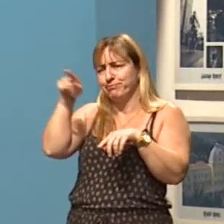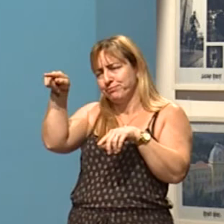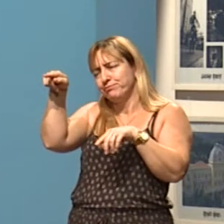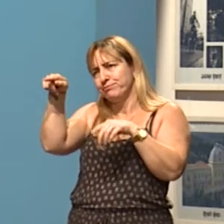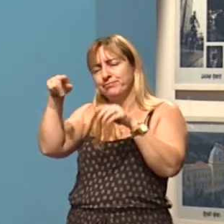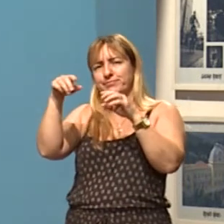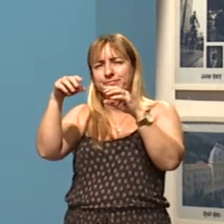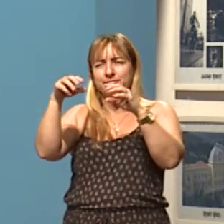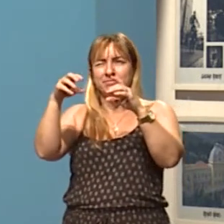Eu também vejo...